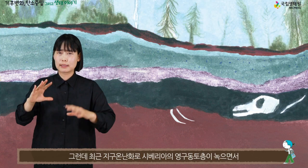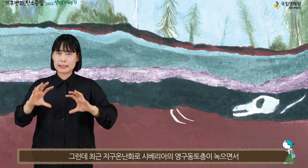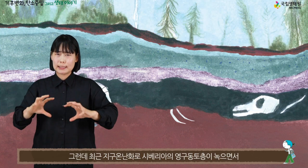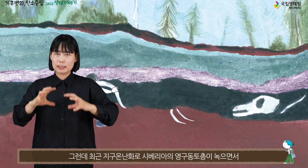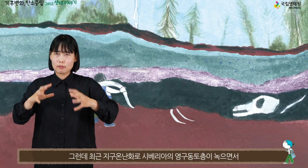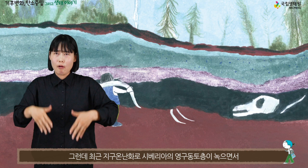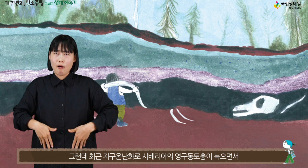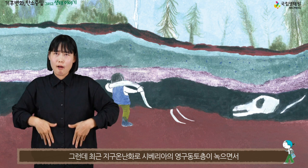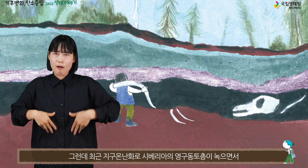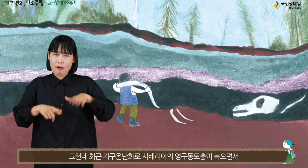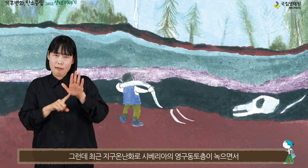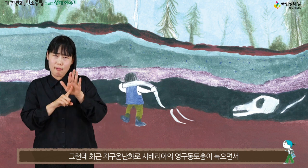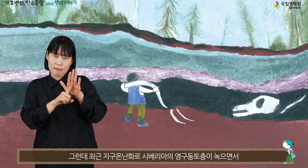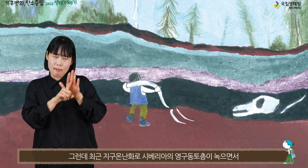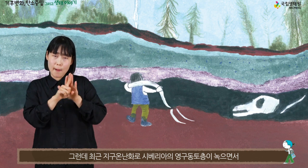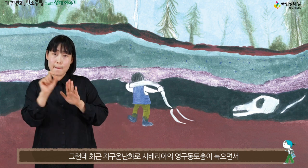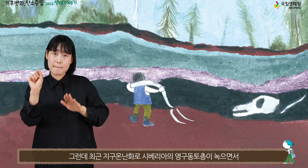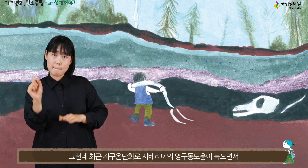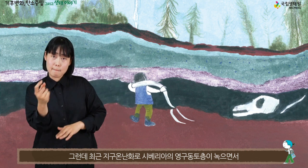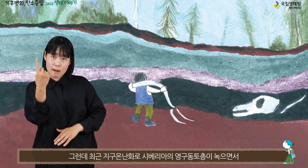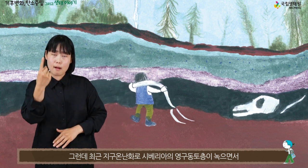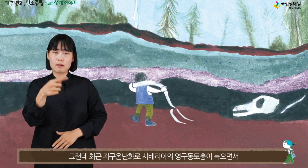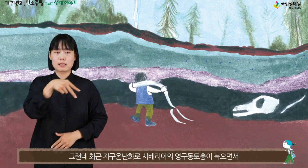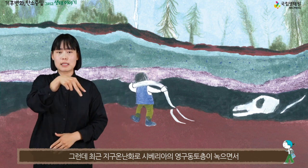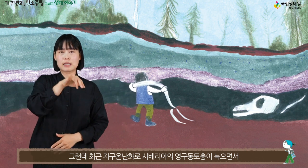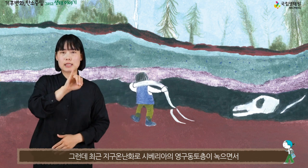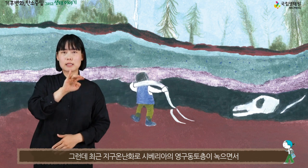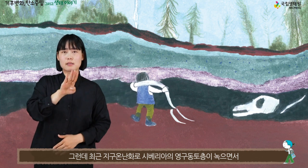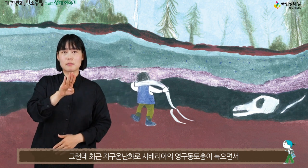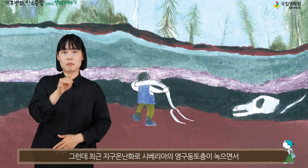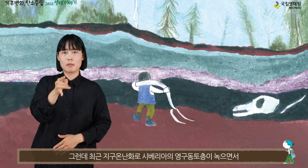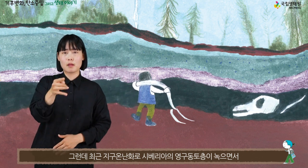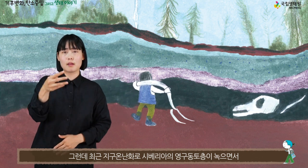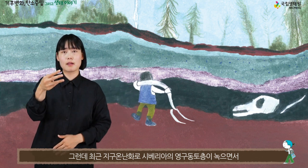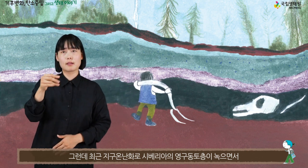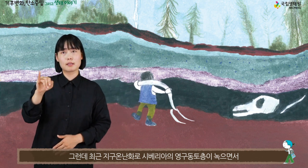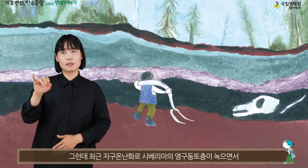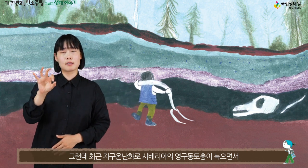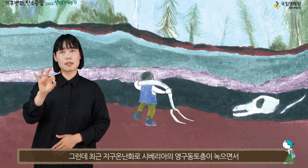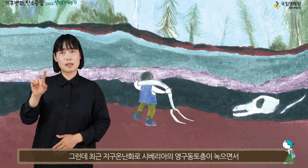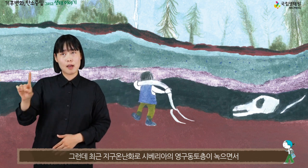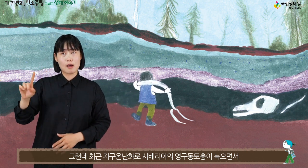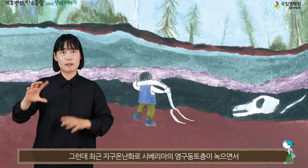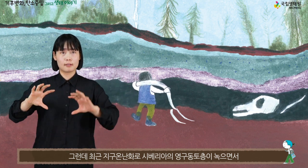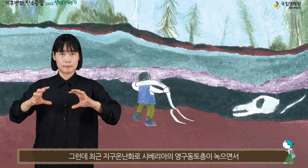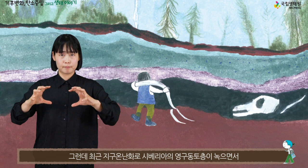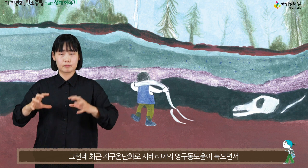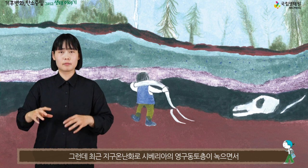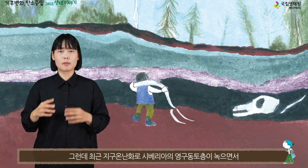그런데 최근 지구온난화로 시베리아의 영구 동토층이 녹으면서